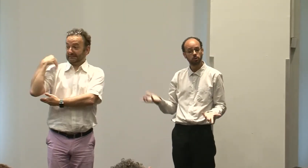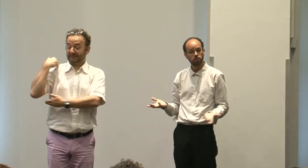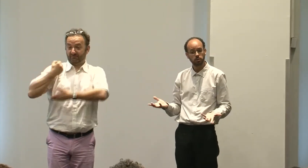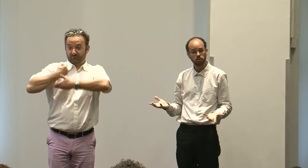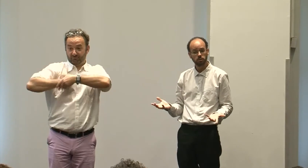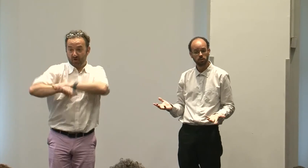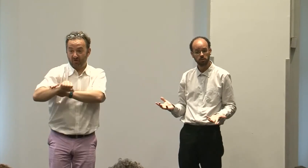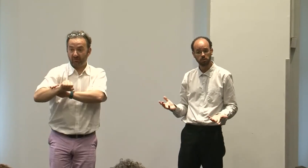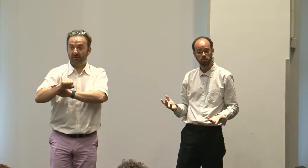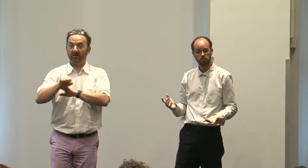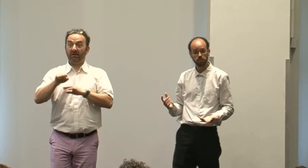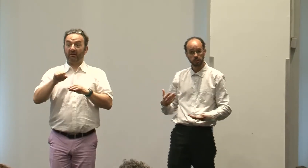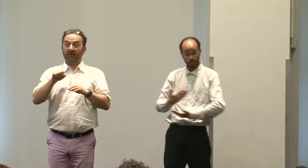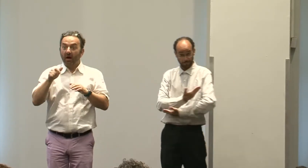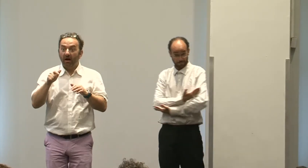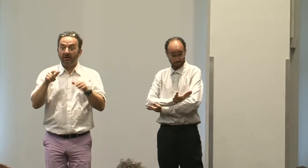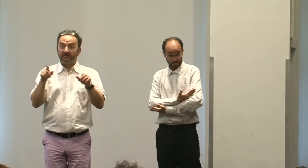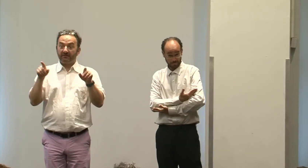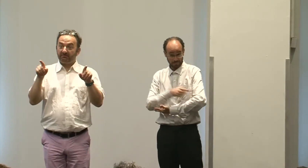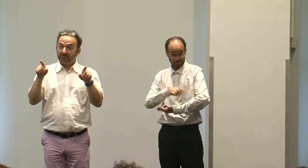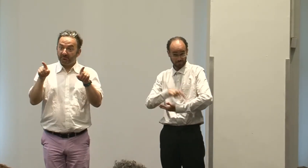Bom, hoje